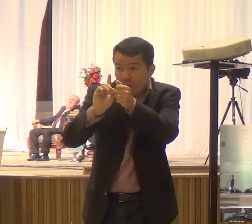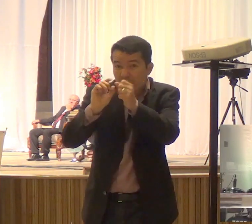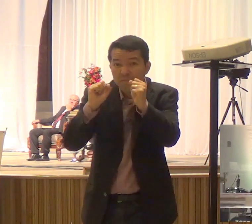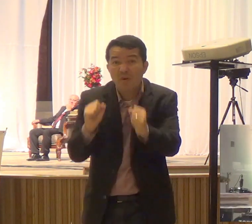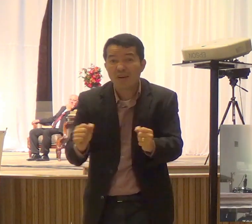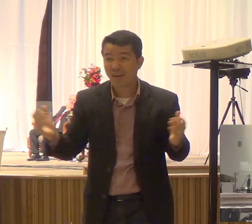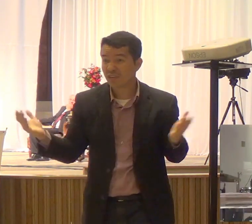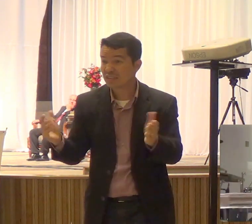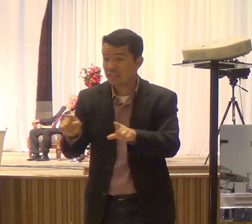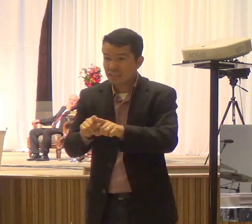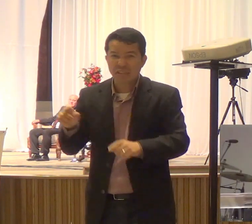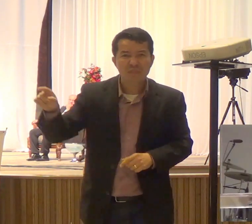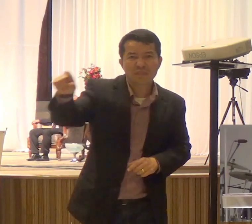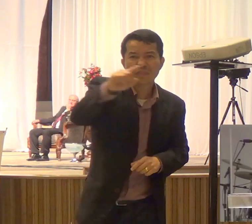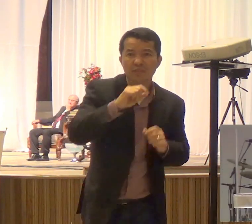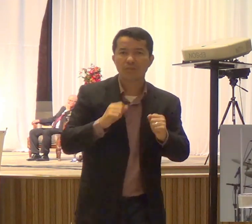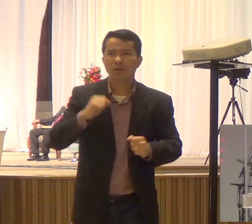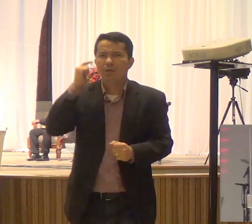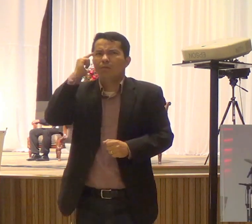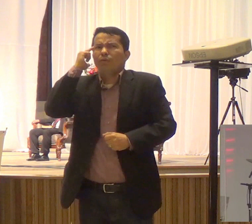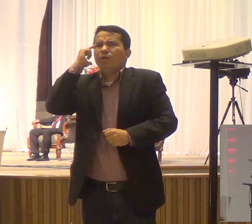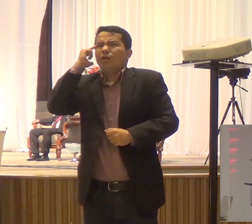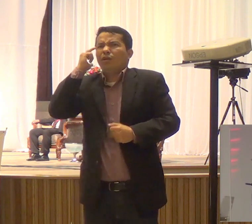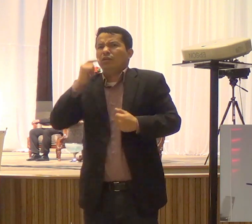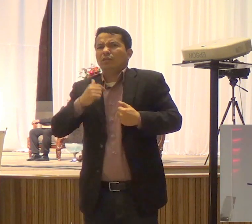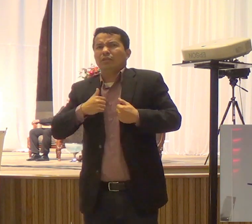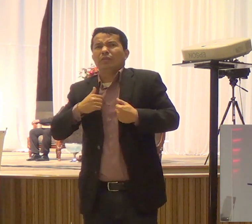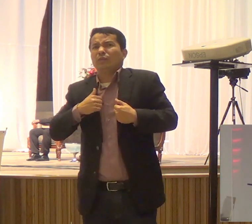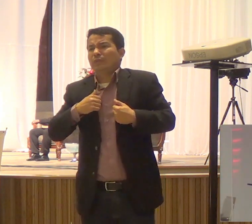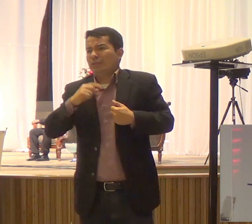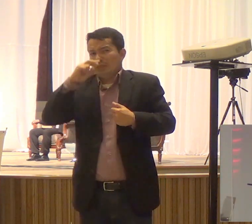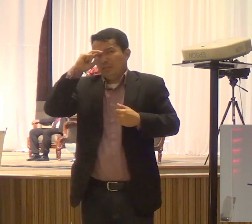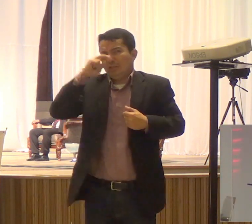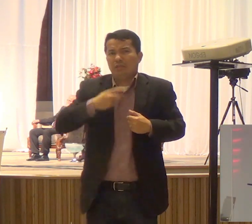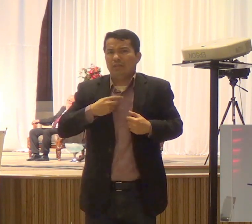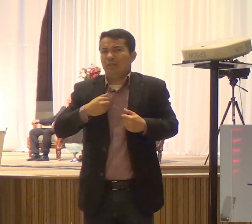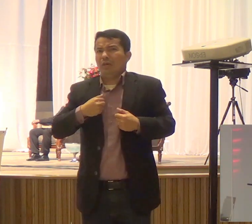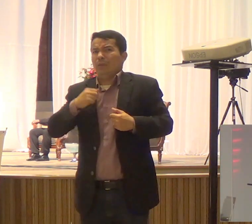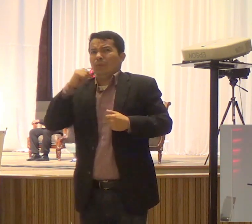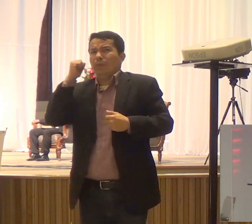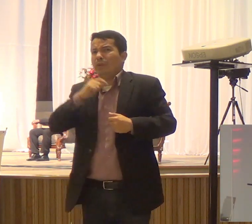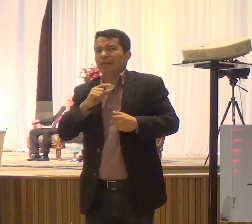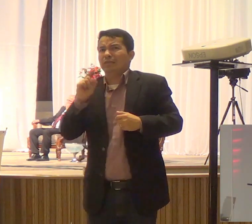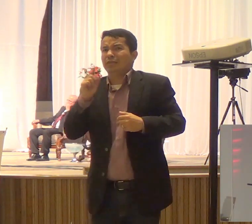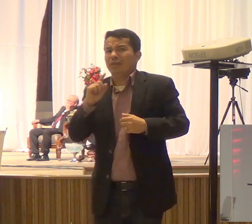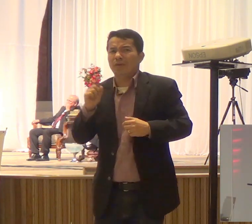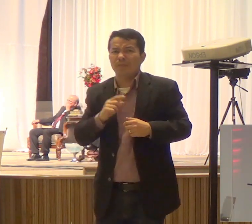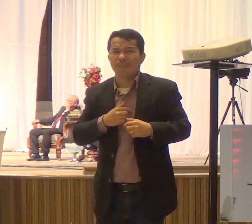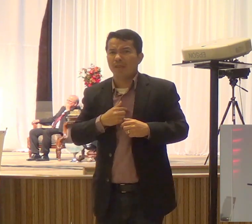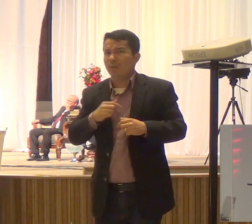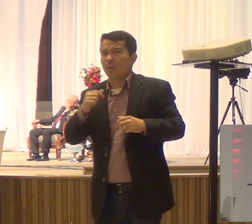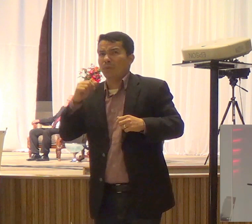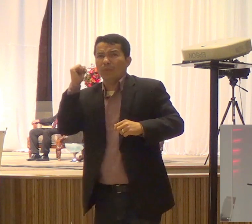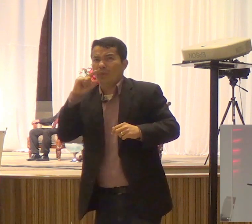forma a gente vai poder olhar e dizer assim: Senhor, eu não consigo, e é verdade, eu não